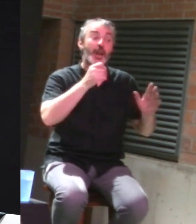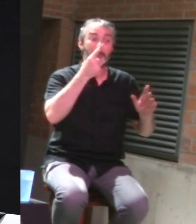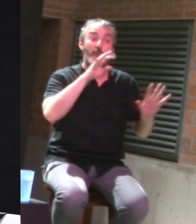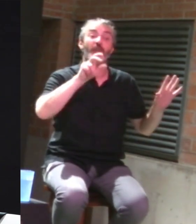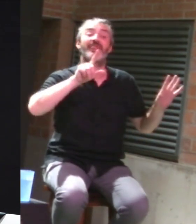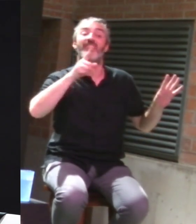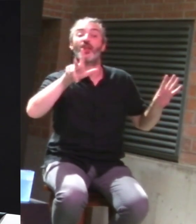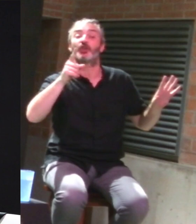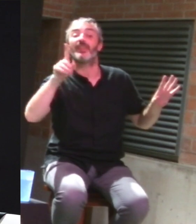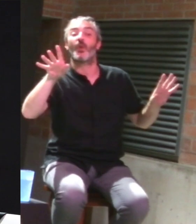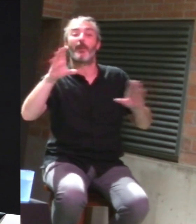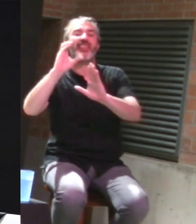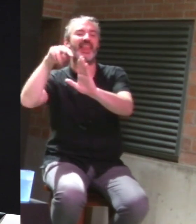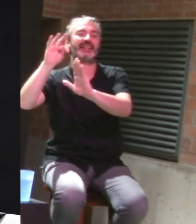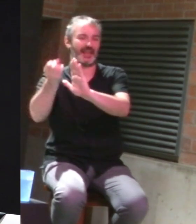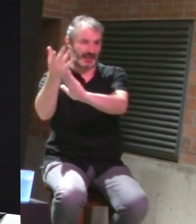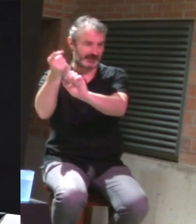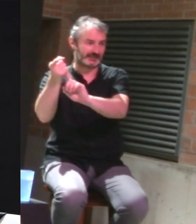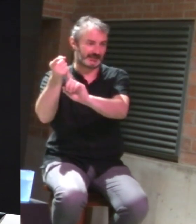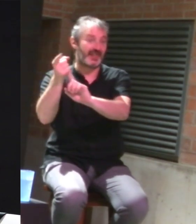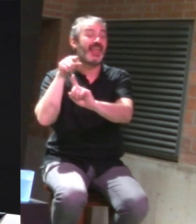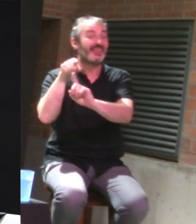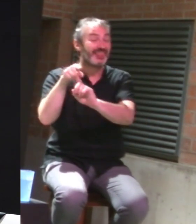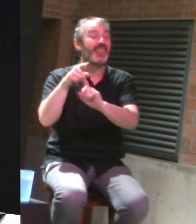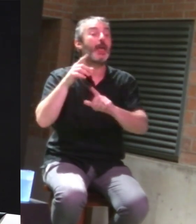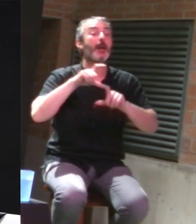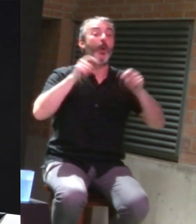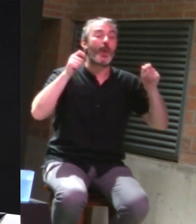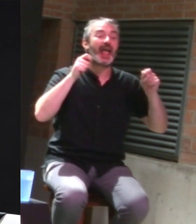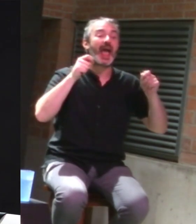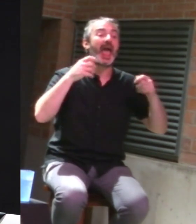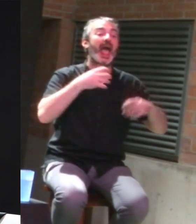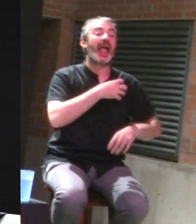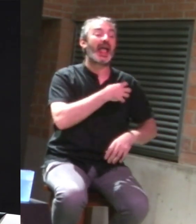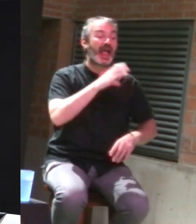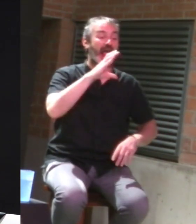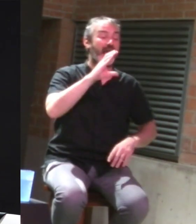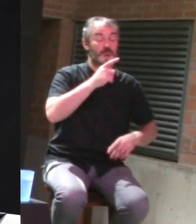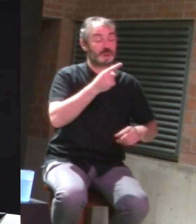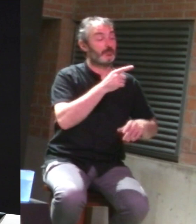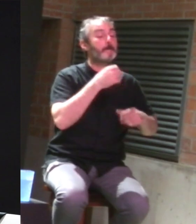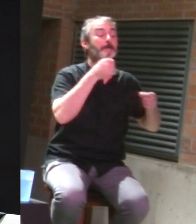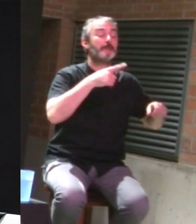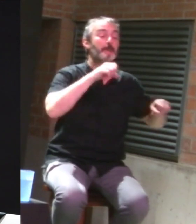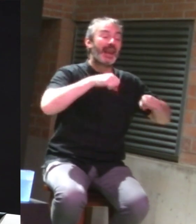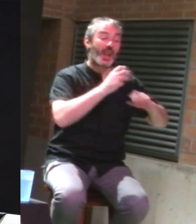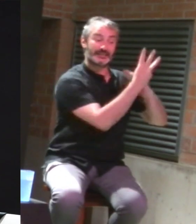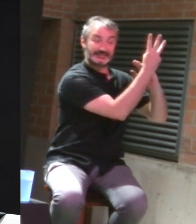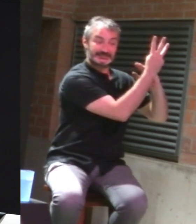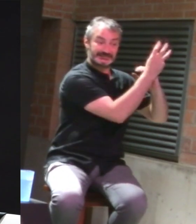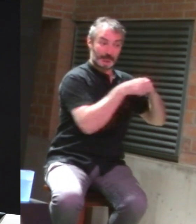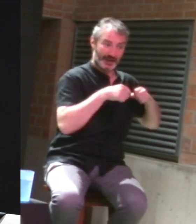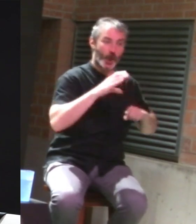1918-19, després precisament de la vaga de la canadenca, aquest. Llavors sí que un de cada dos obrers serà de la CNT, però abans no.